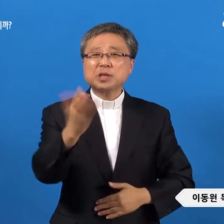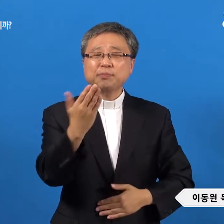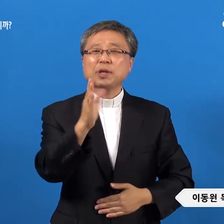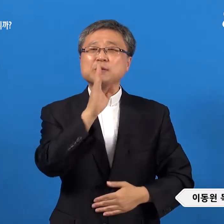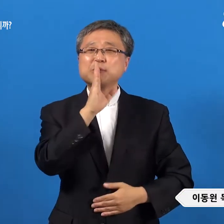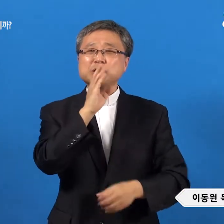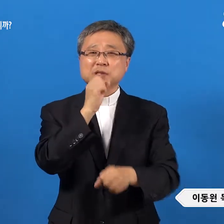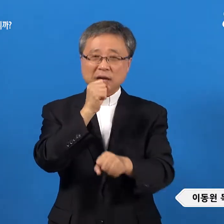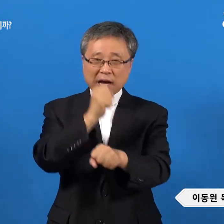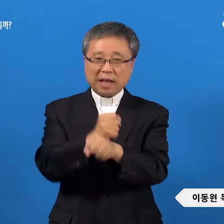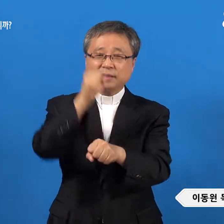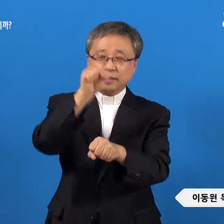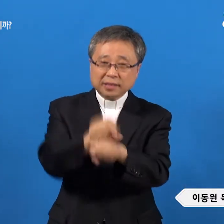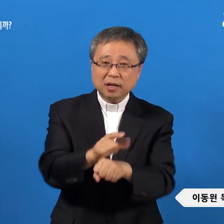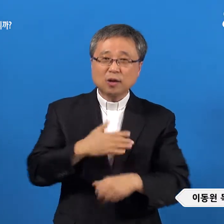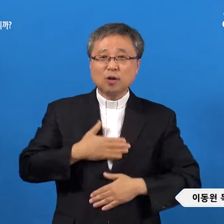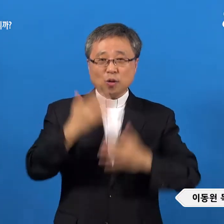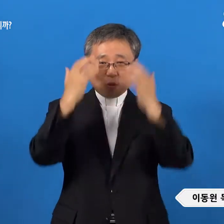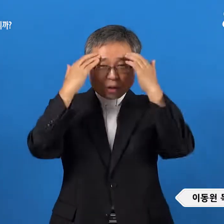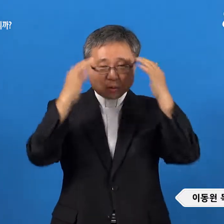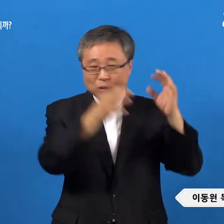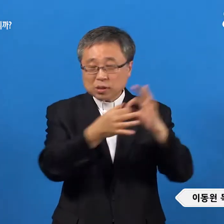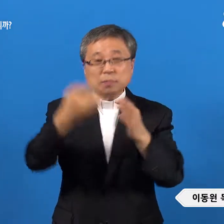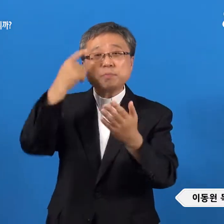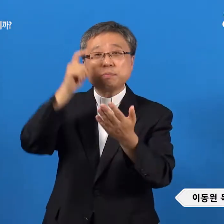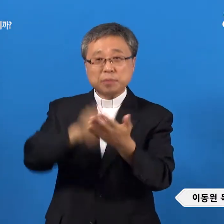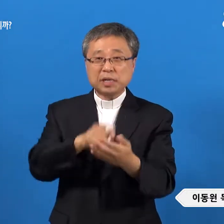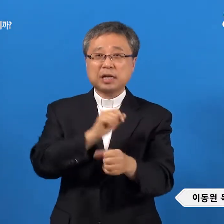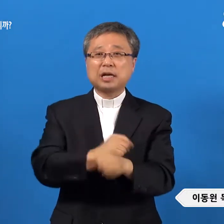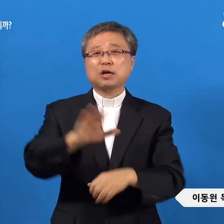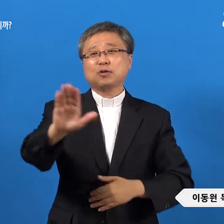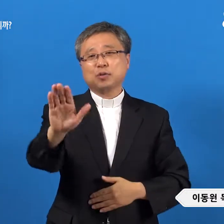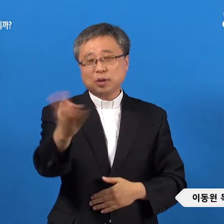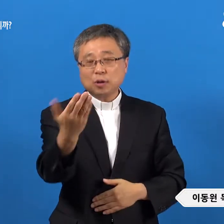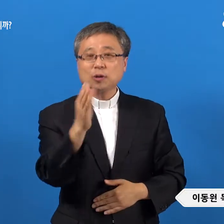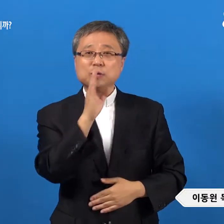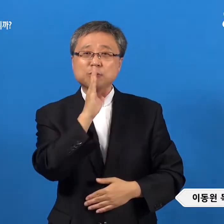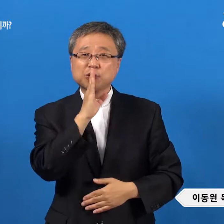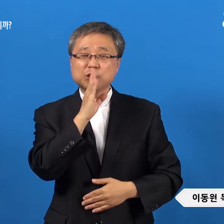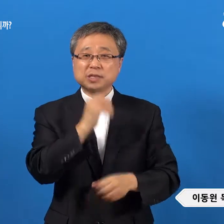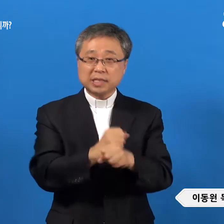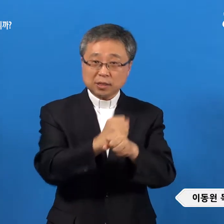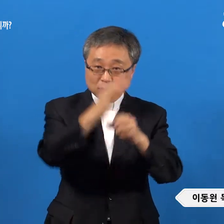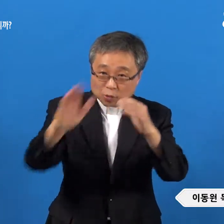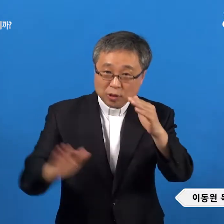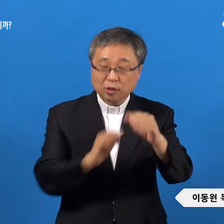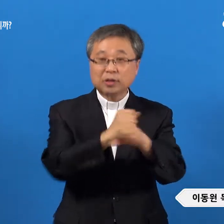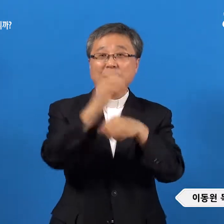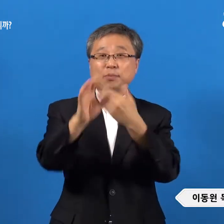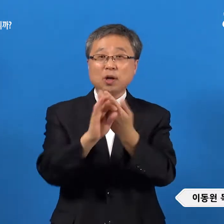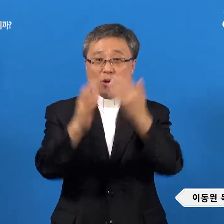진정성을 고난을 통해 발견하게 되는 것입니다. 진지한 성도들이라면 고난을 통해